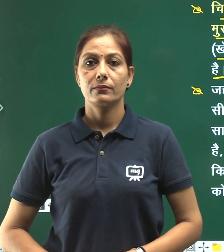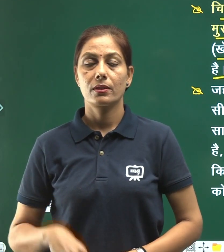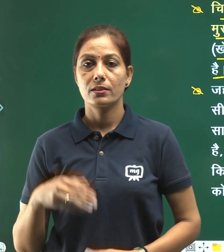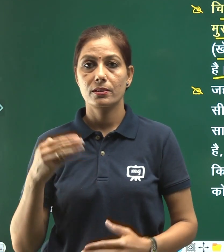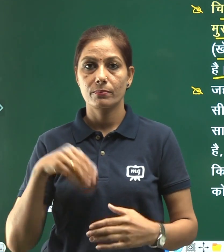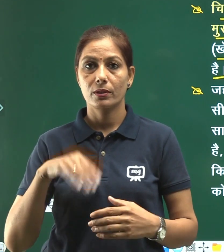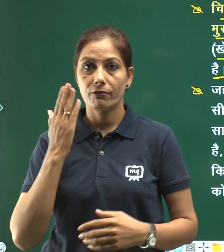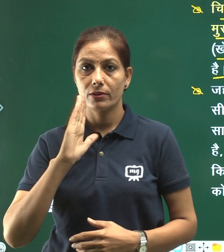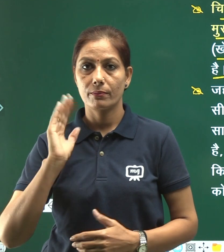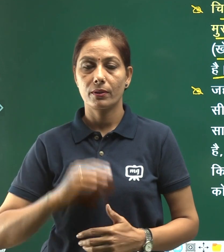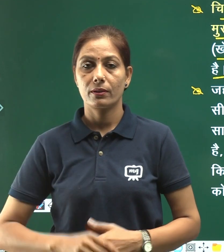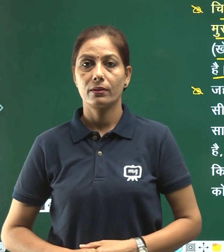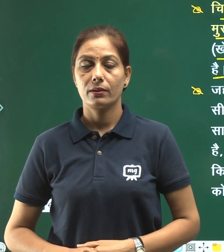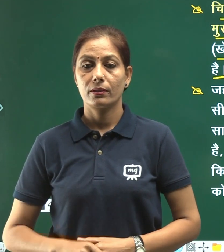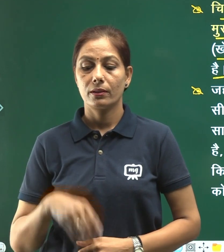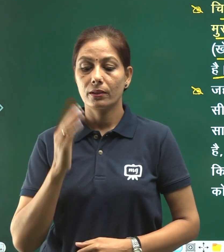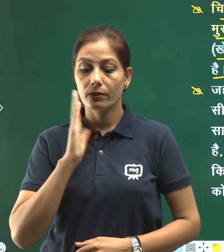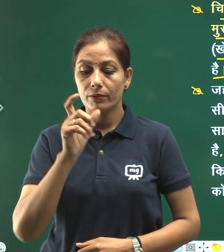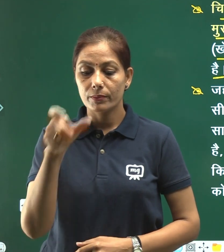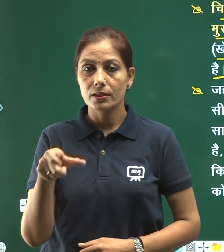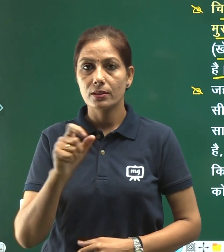इसमें कवि ने